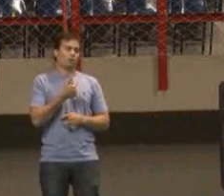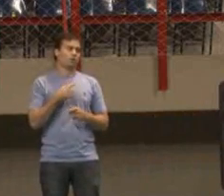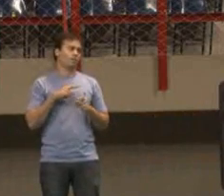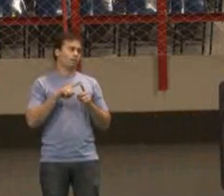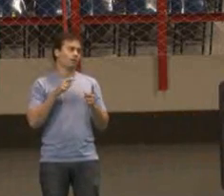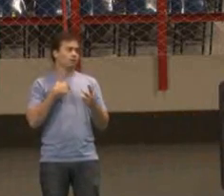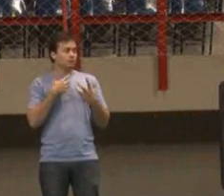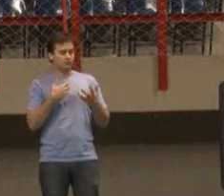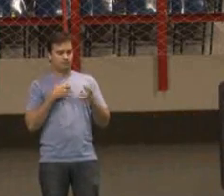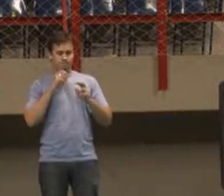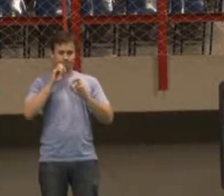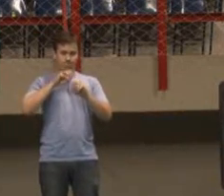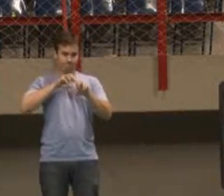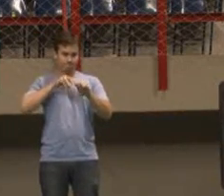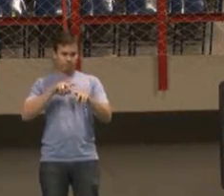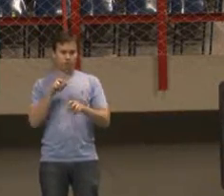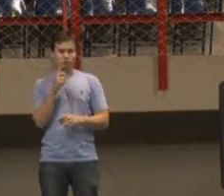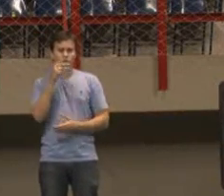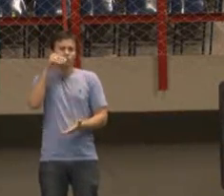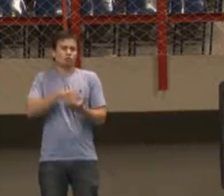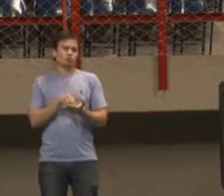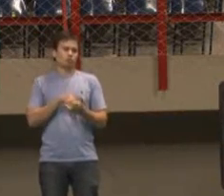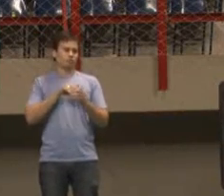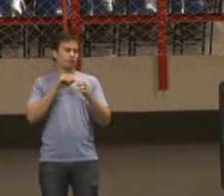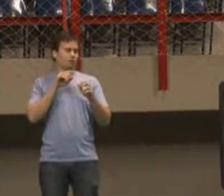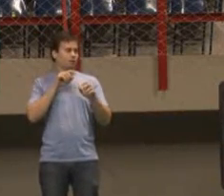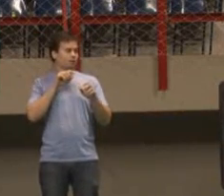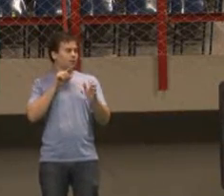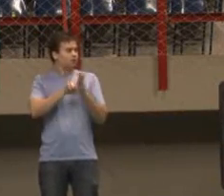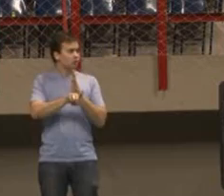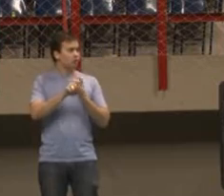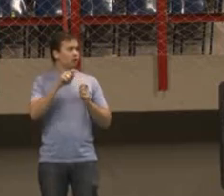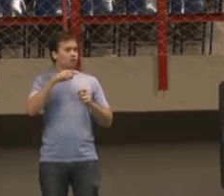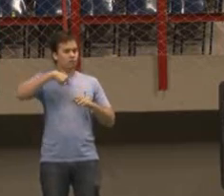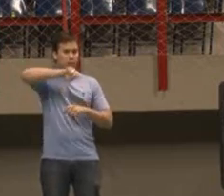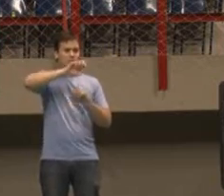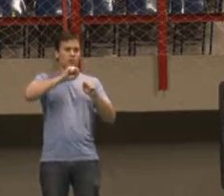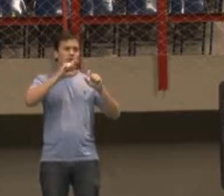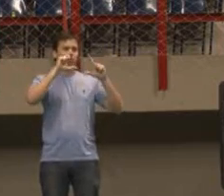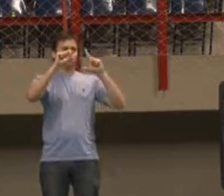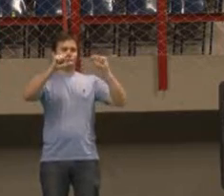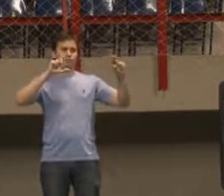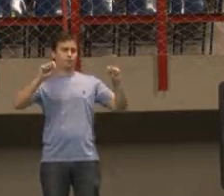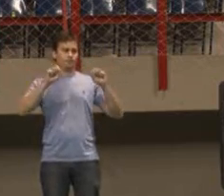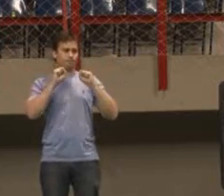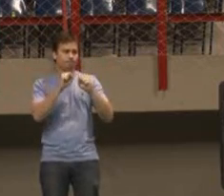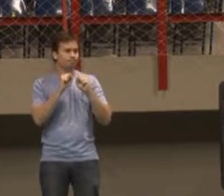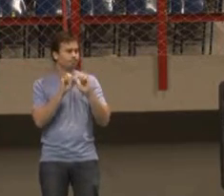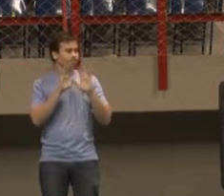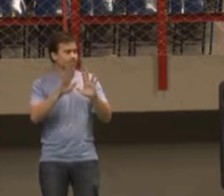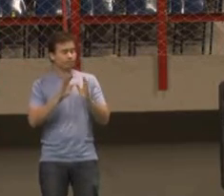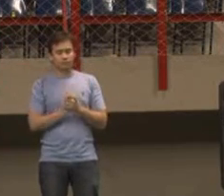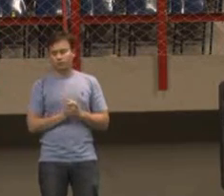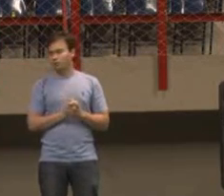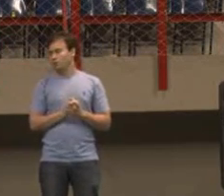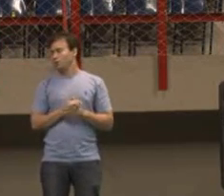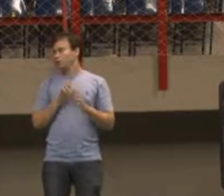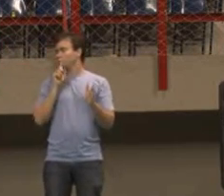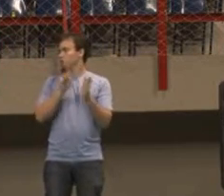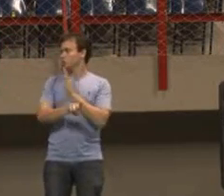maneira adequada. Só mais uma questão e a gente vai embora. É a questão de